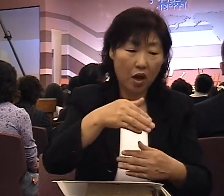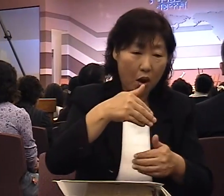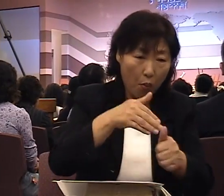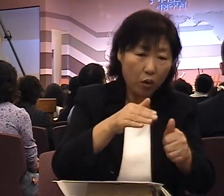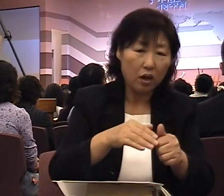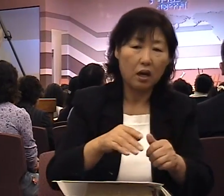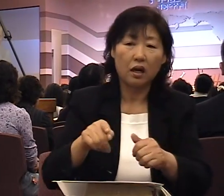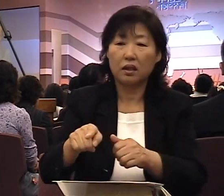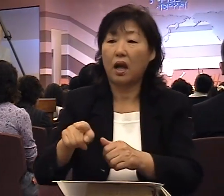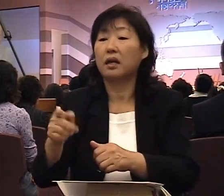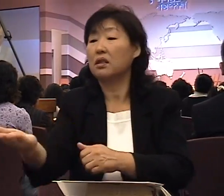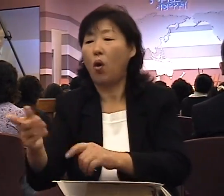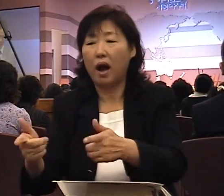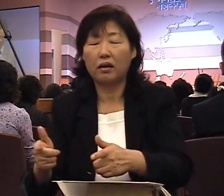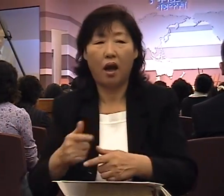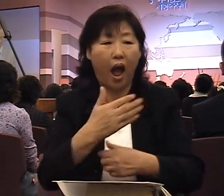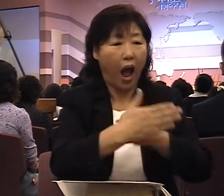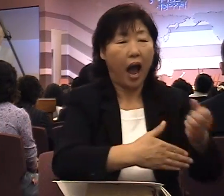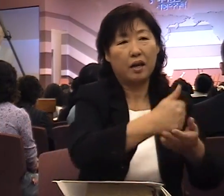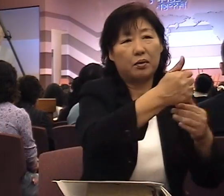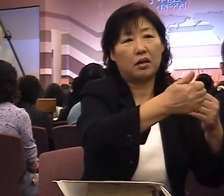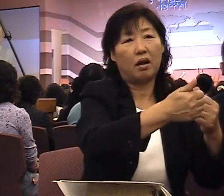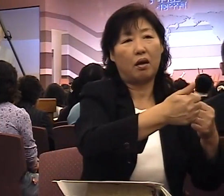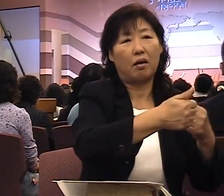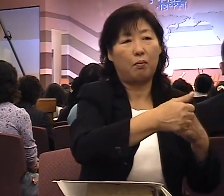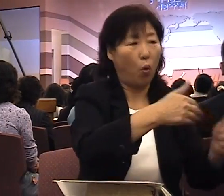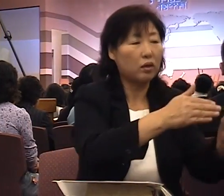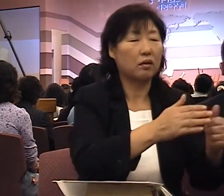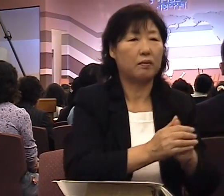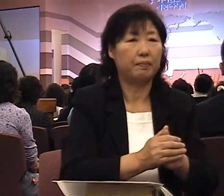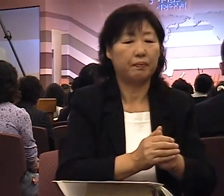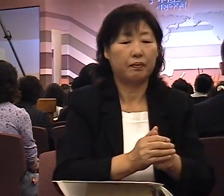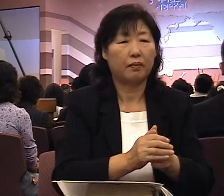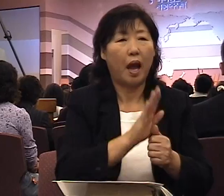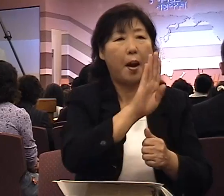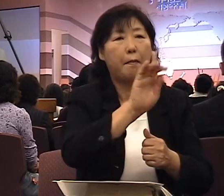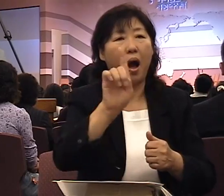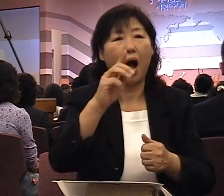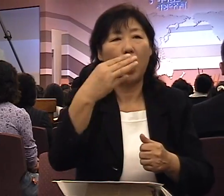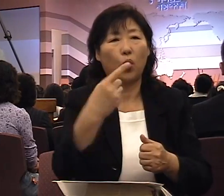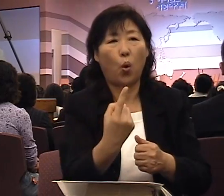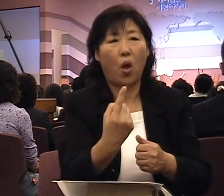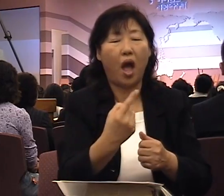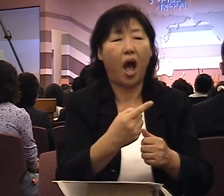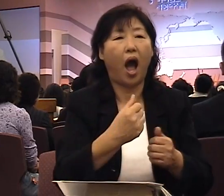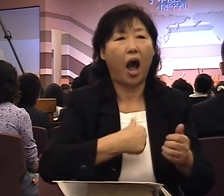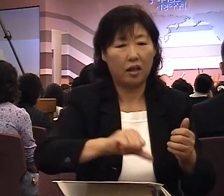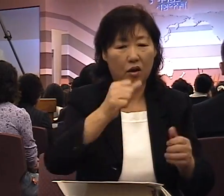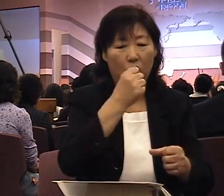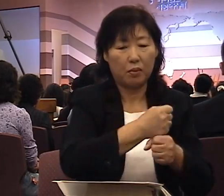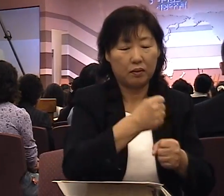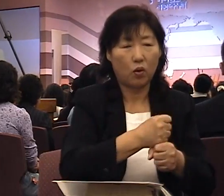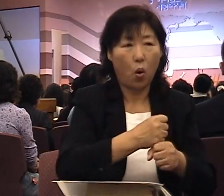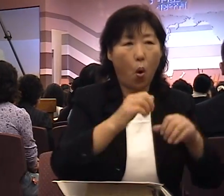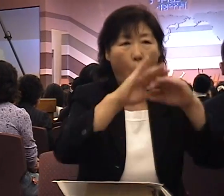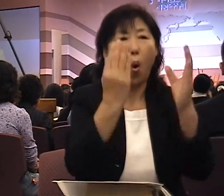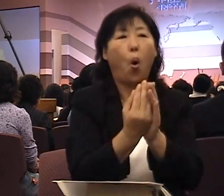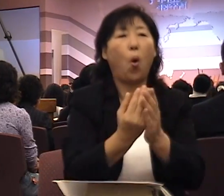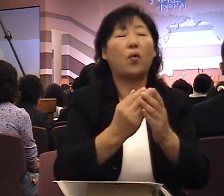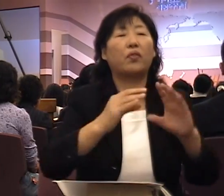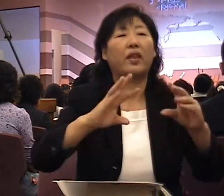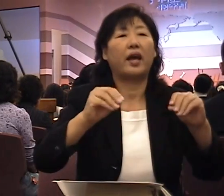당신들이 아니오 하나님이시라. 하나님이 나로 바로의 아비를 삼으시며 그 온 집의 주를 삼으시며 그 온 땅의 치리자를